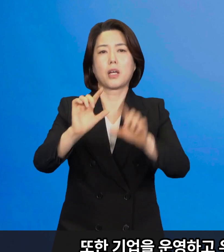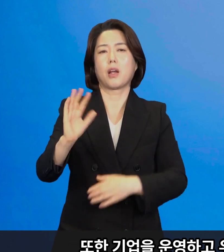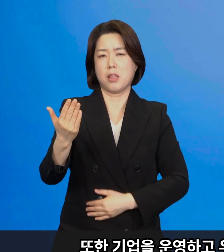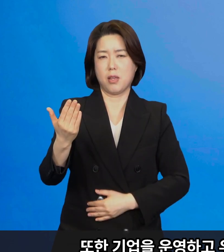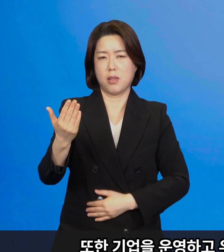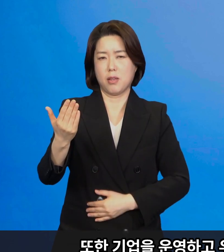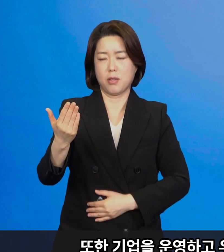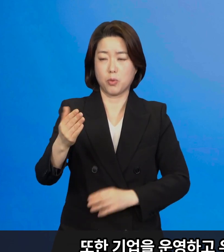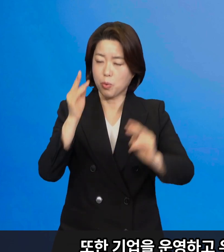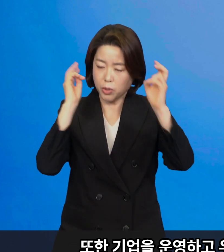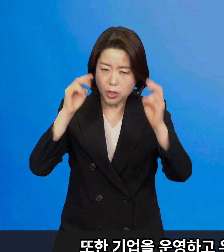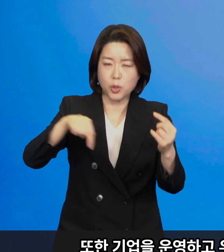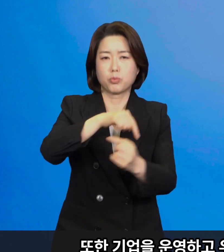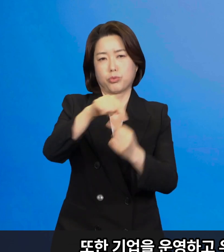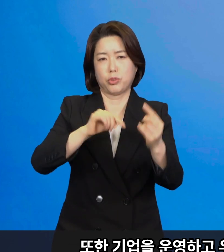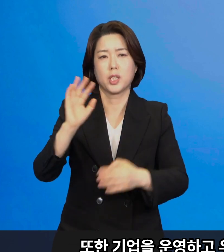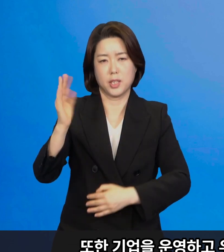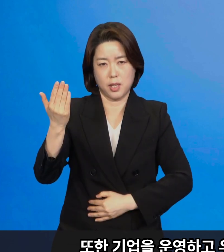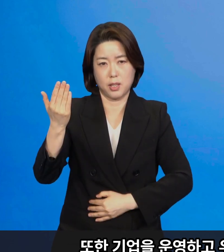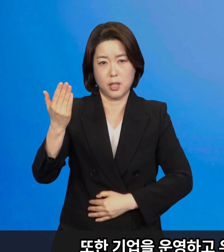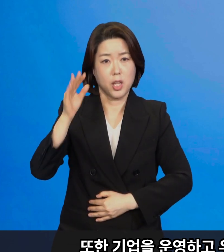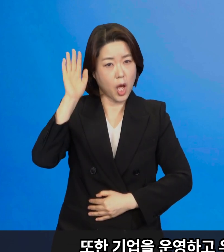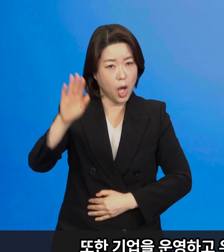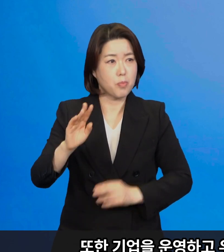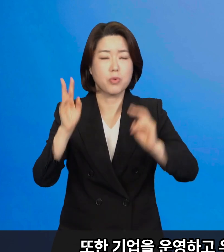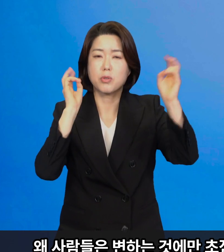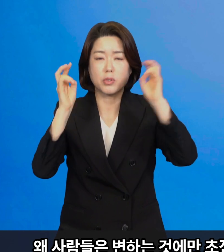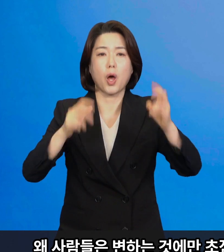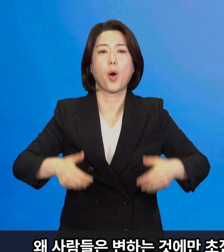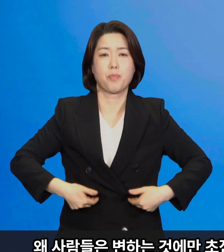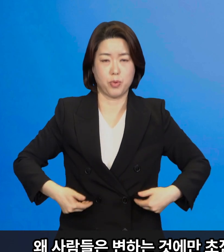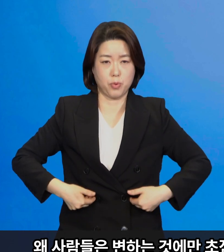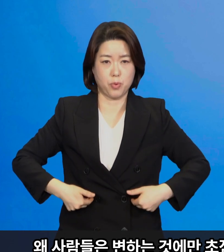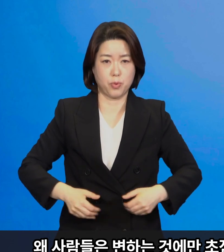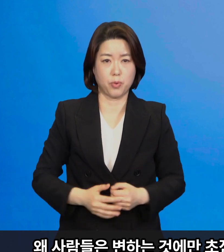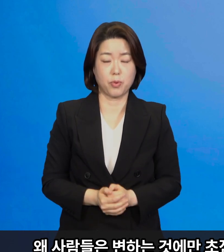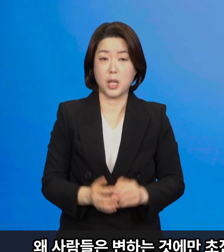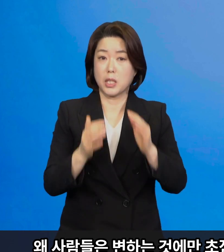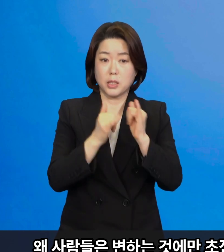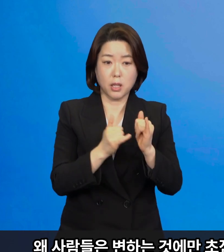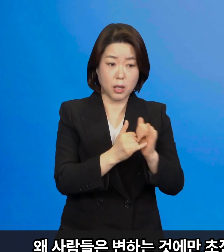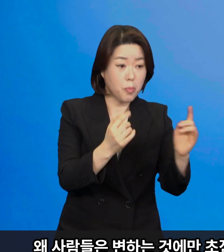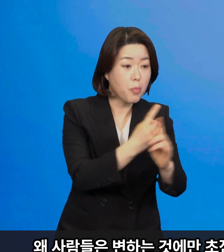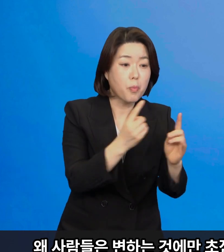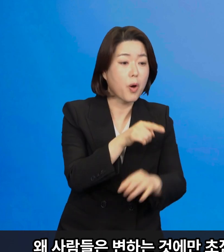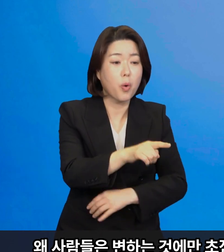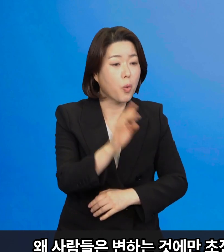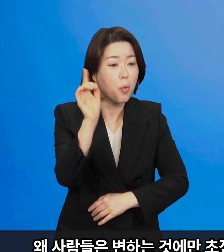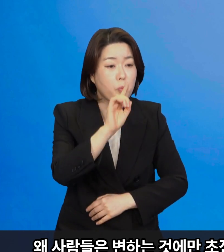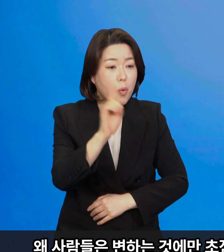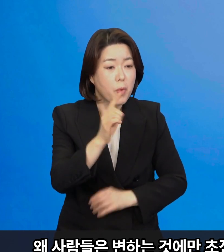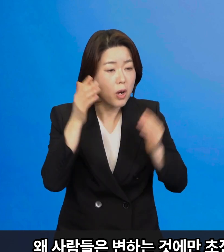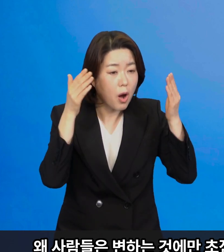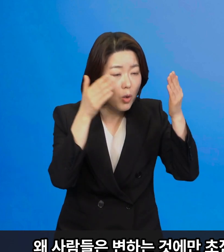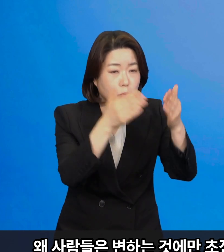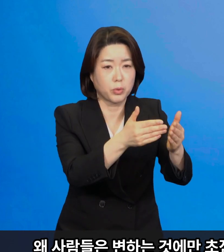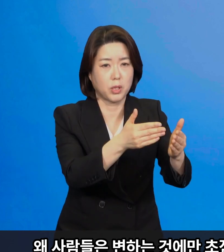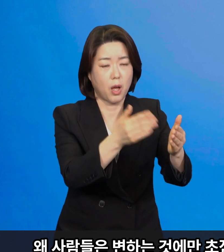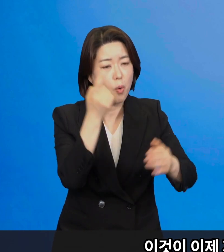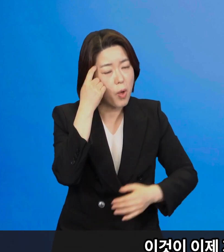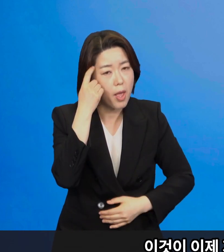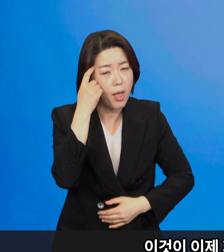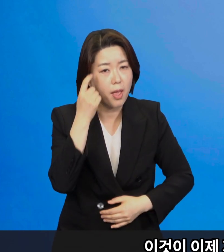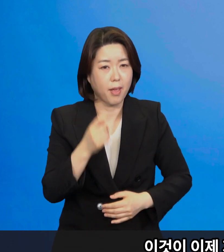또한 기업을 운영하고 우리가 사업을 해야 될 텐데 왜 사람들은 변하는 것에만 초점을 맞출까? 이런 얘기를